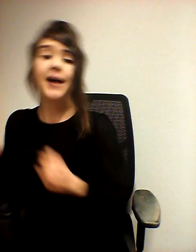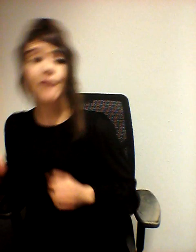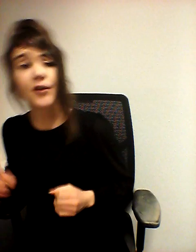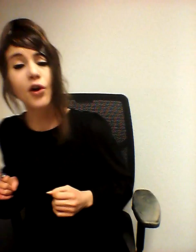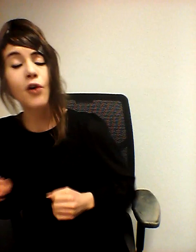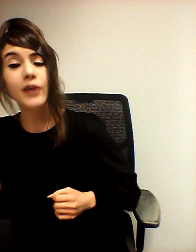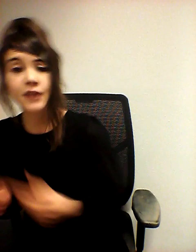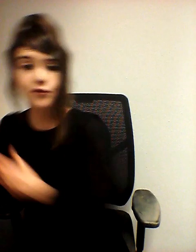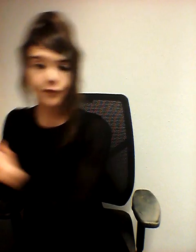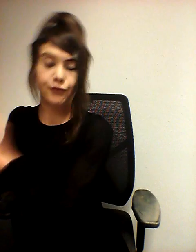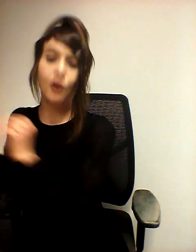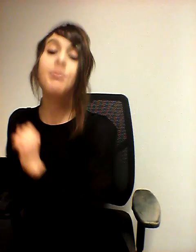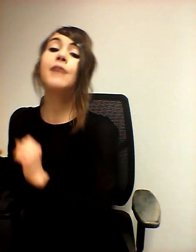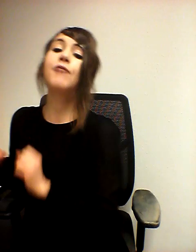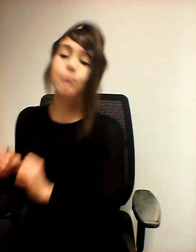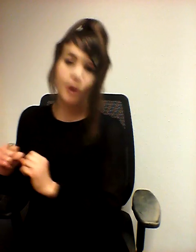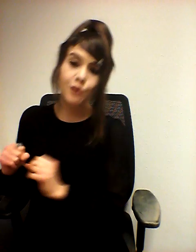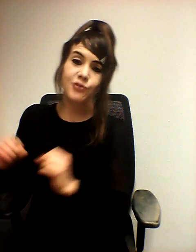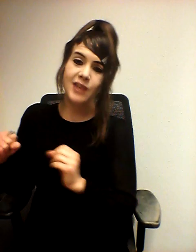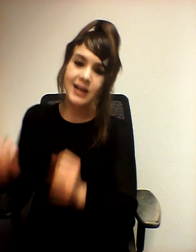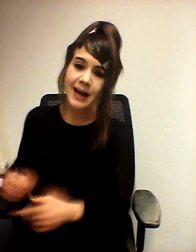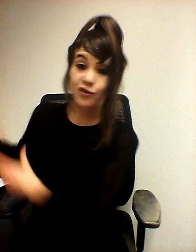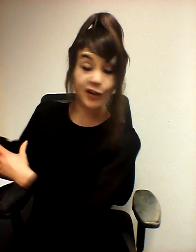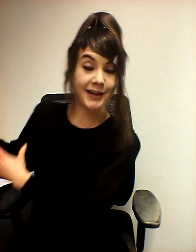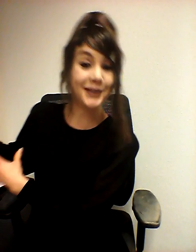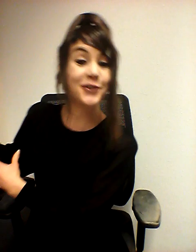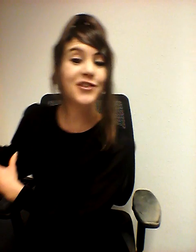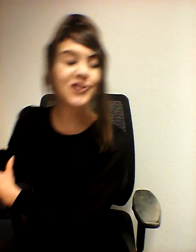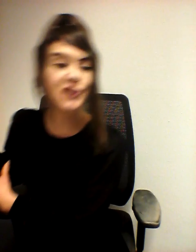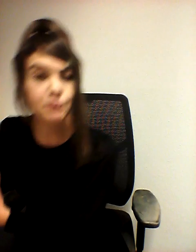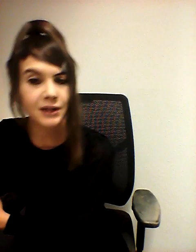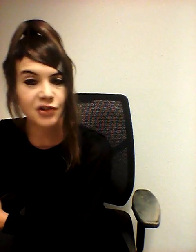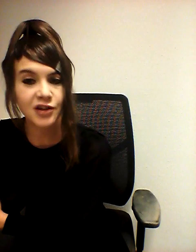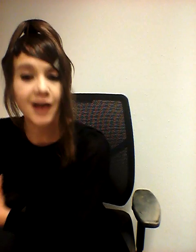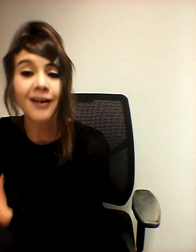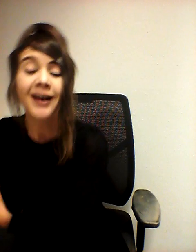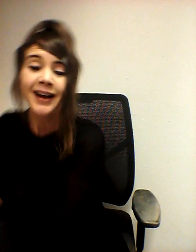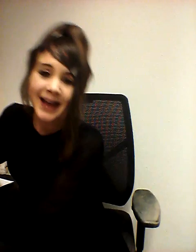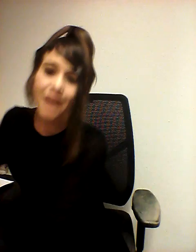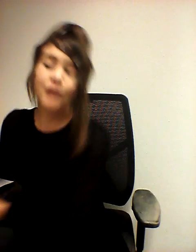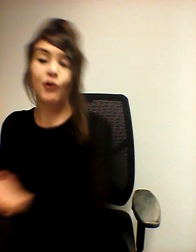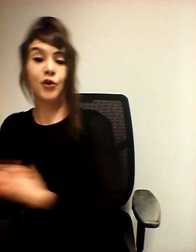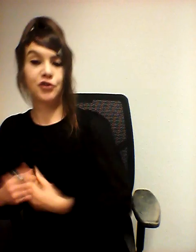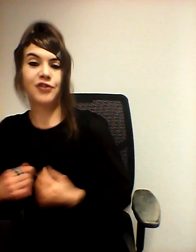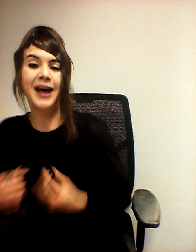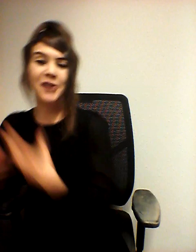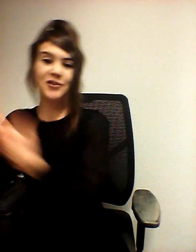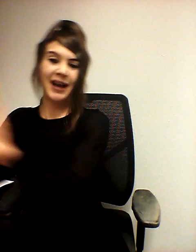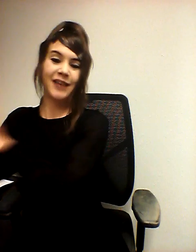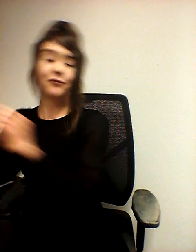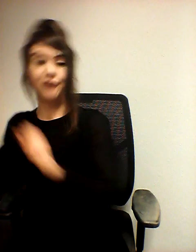daarvan ook eerst de vorming van proteasen elders in die spiercel en vervolgens het uitscheiden van